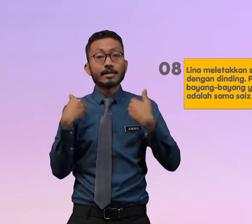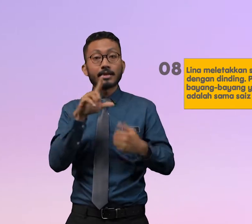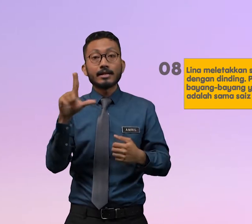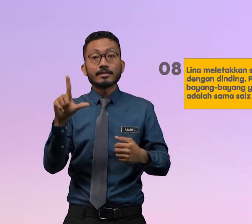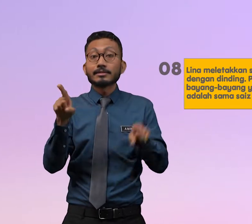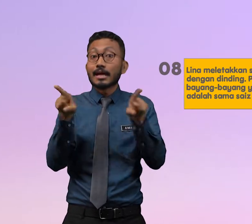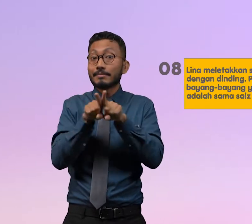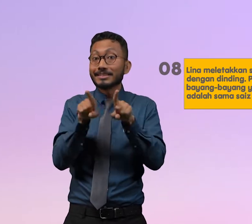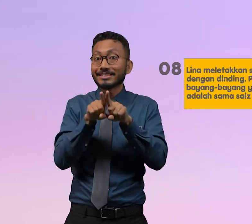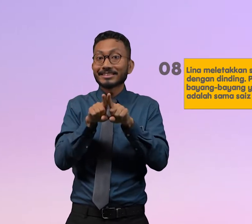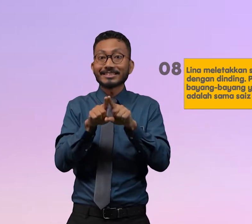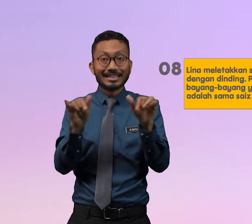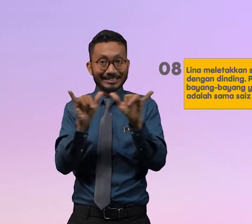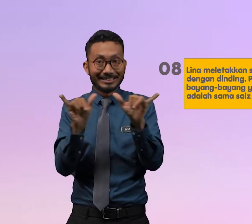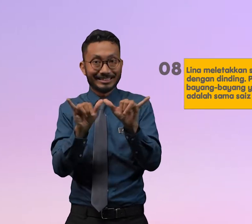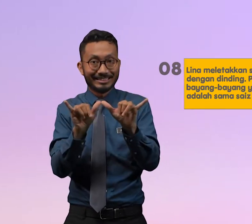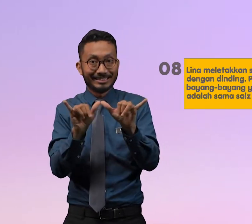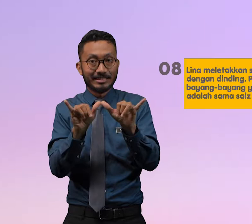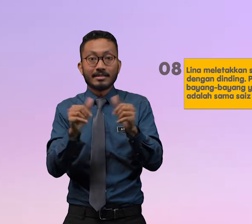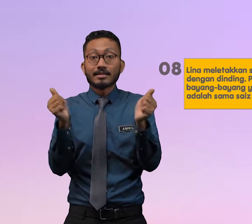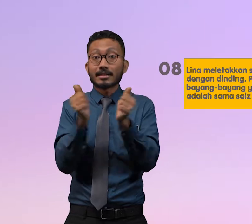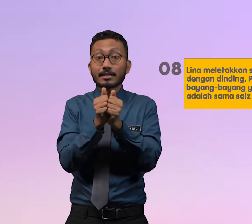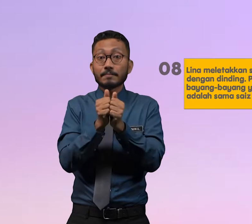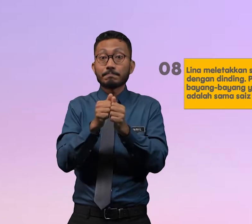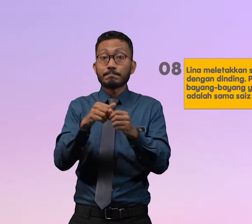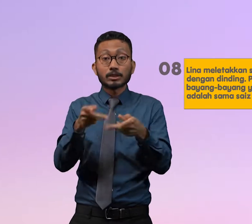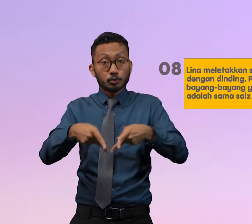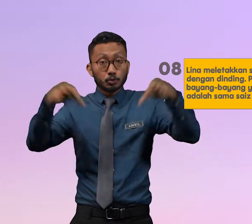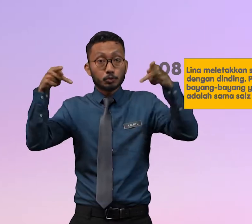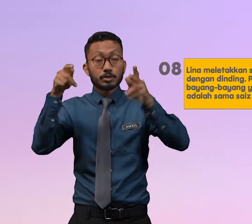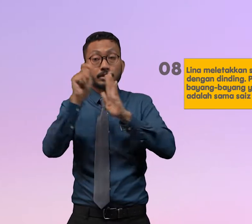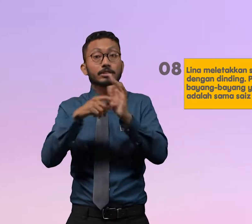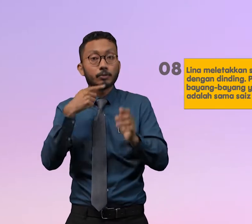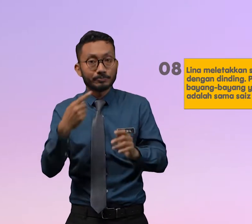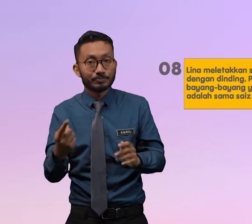adalah nama naik dengan batu tersebut.